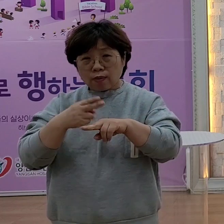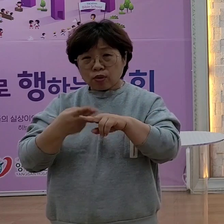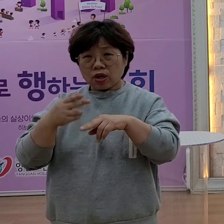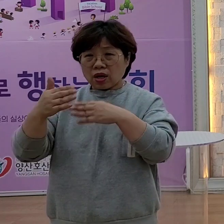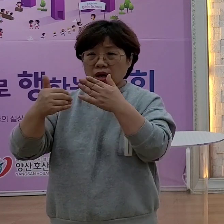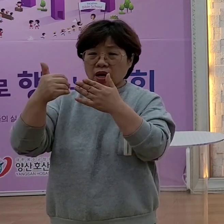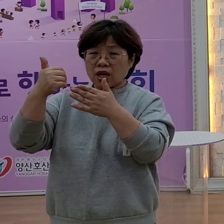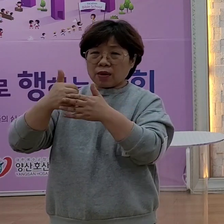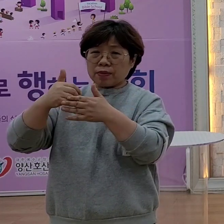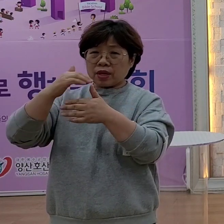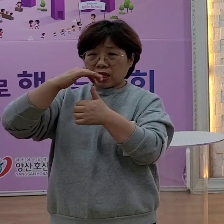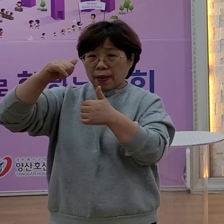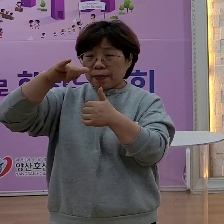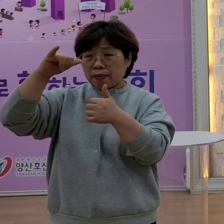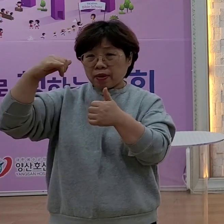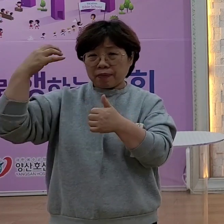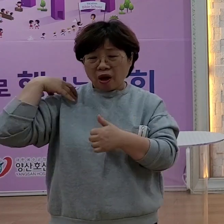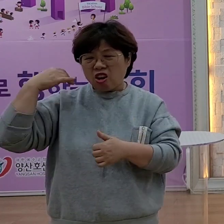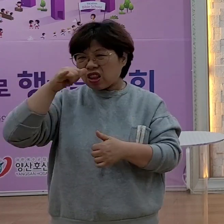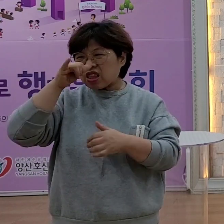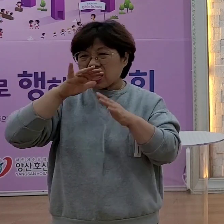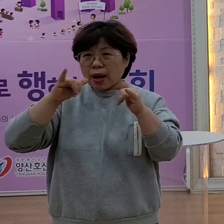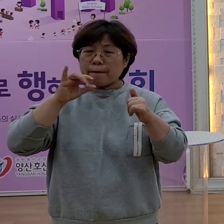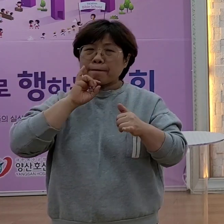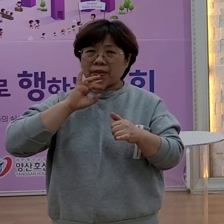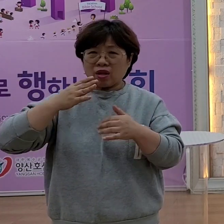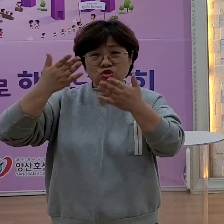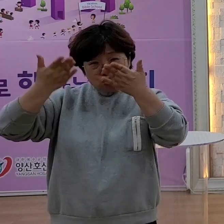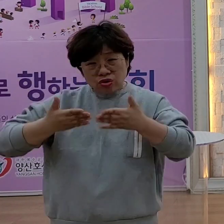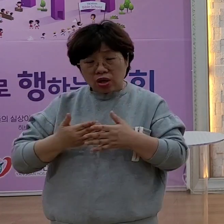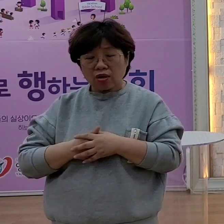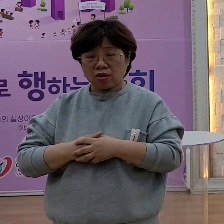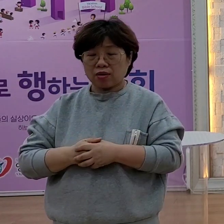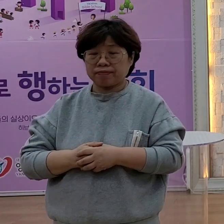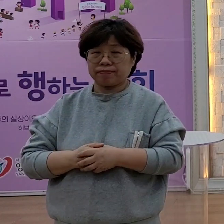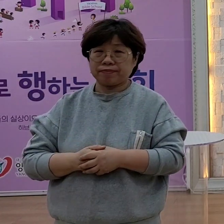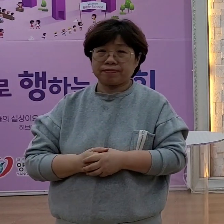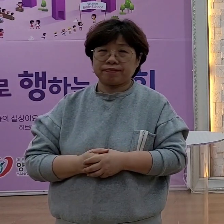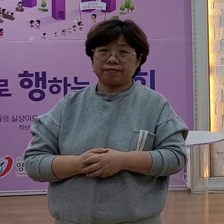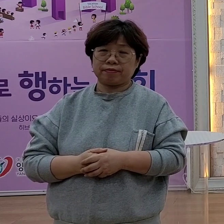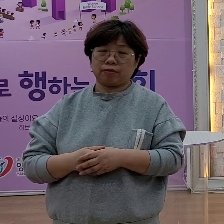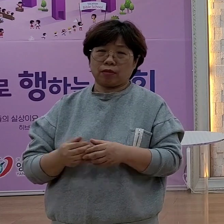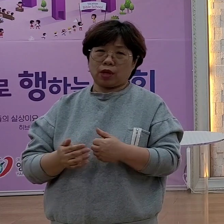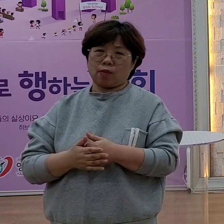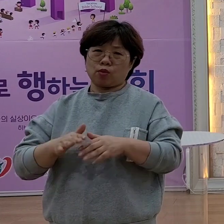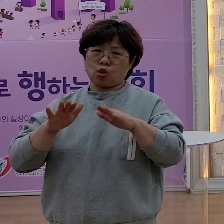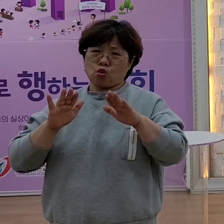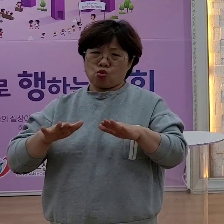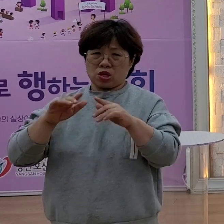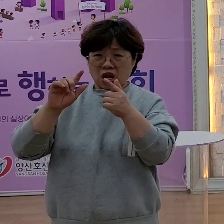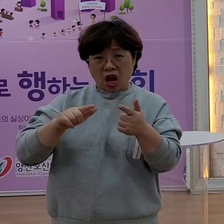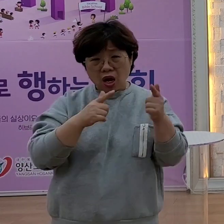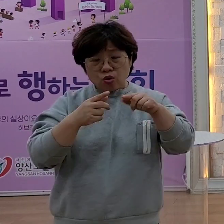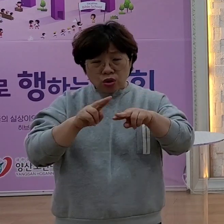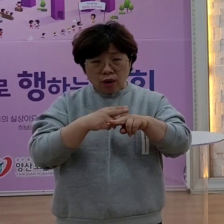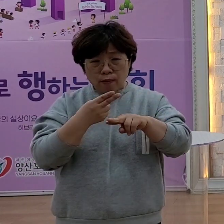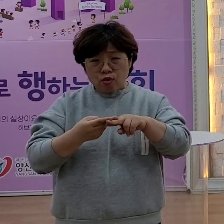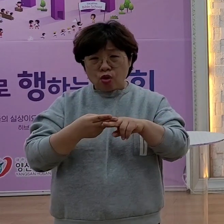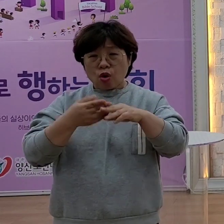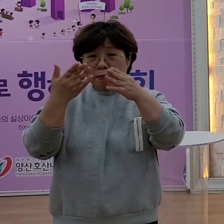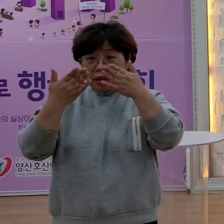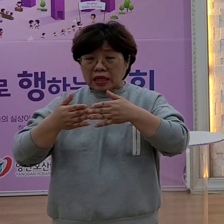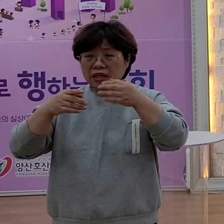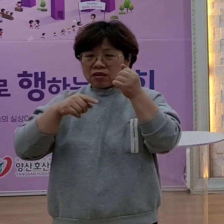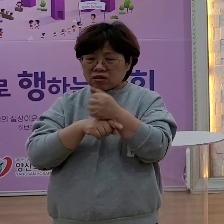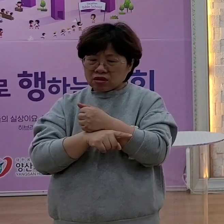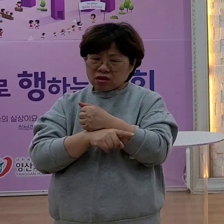하루를 부여하신 거예요. 그래서 이 오늘이라는 선물을 우리가 받았는데 사실 얼마나 감사한가라는 이